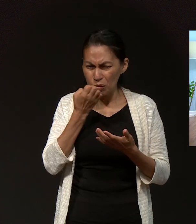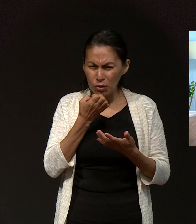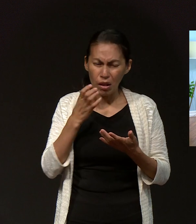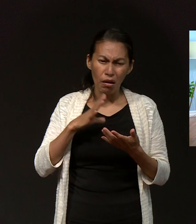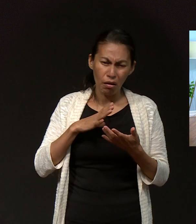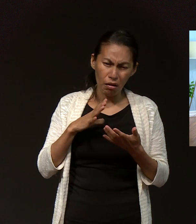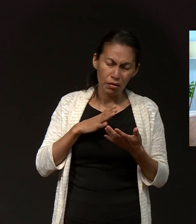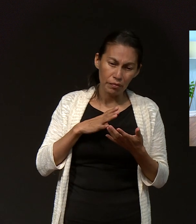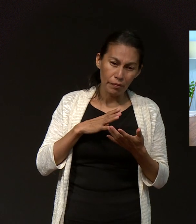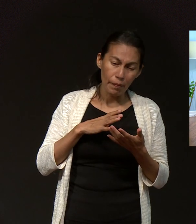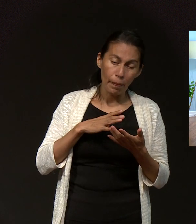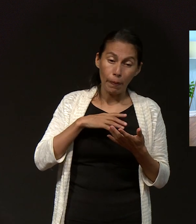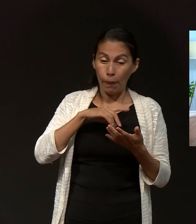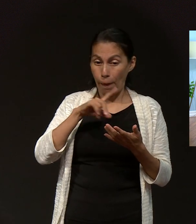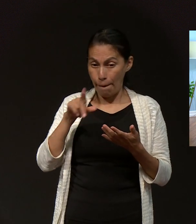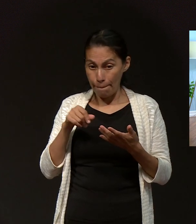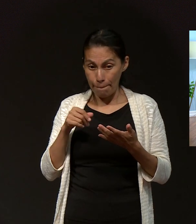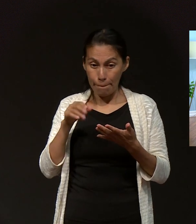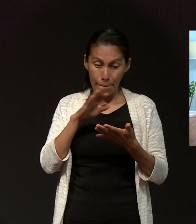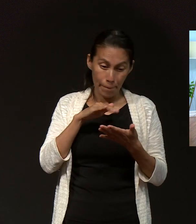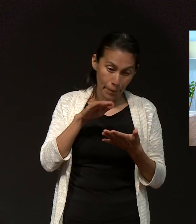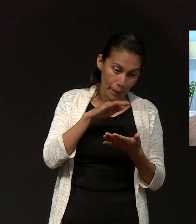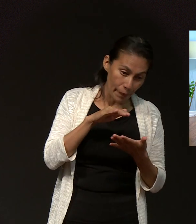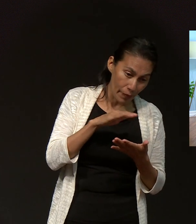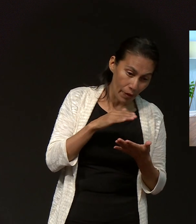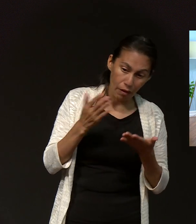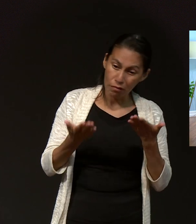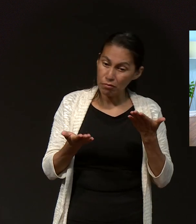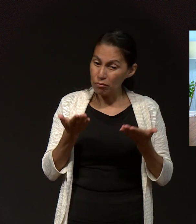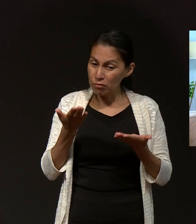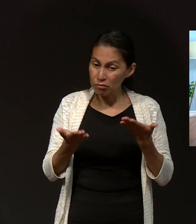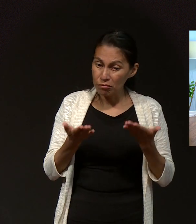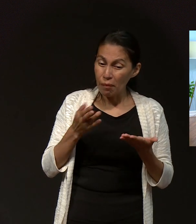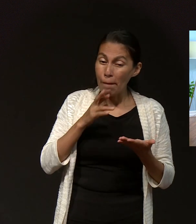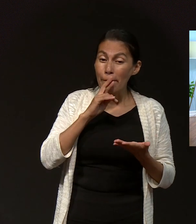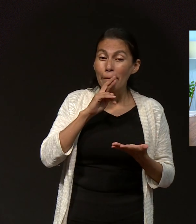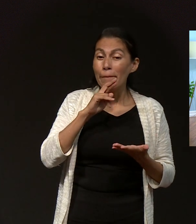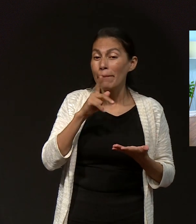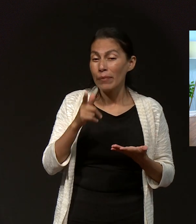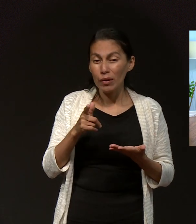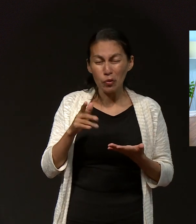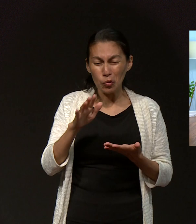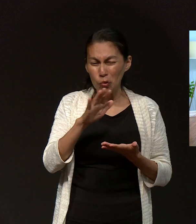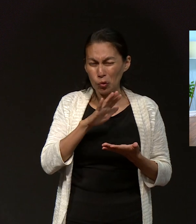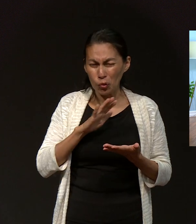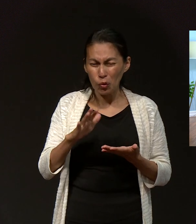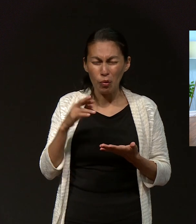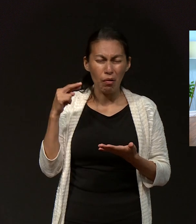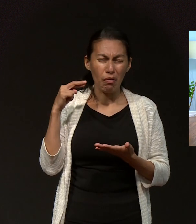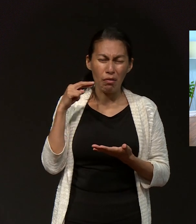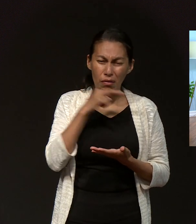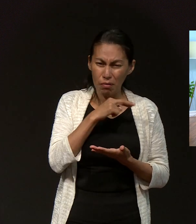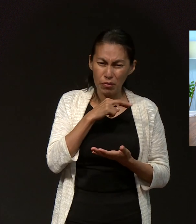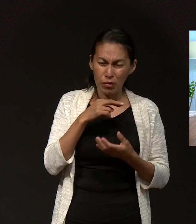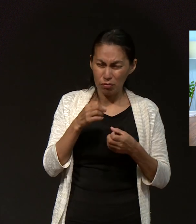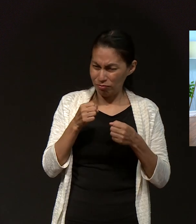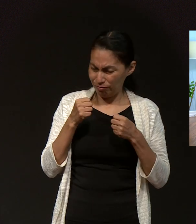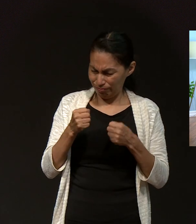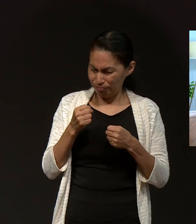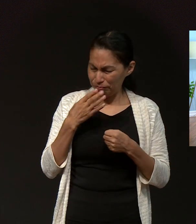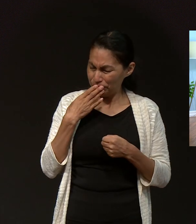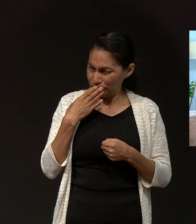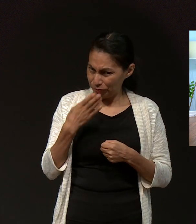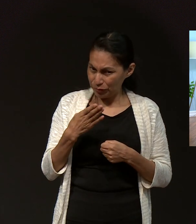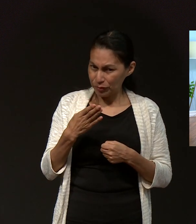y ya vimos los programas que había. Y resultó, después de hacer la búsqueda y las comparaciones, que una de las mejores opciones que había para hacer un posgrado de